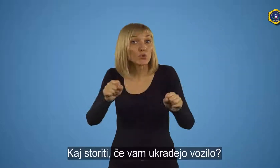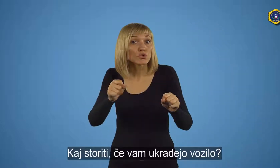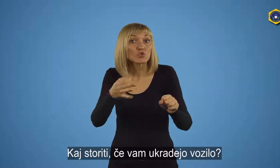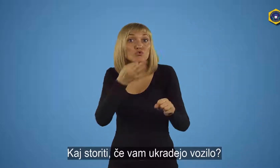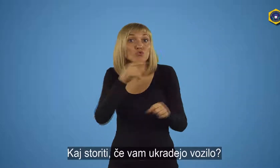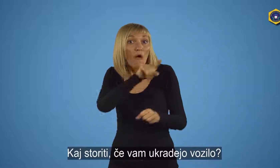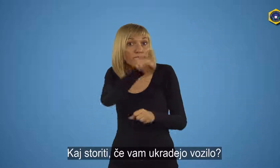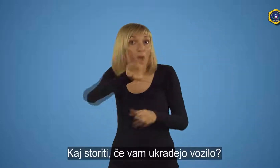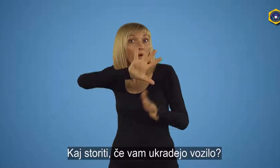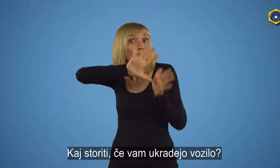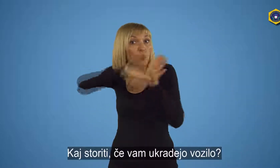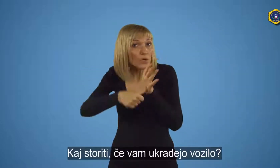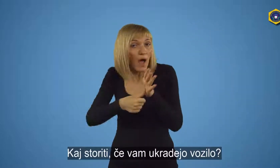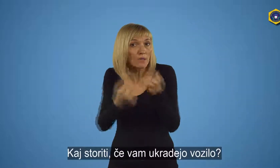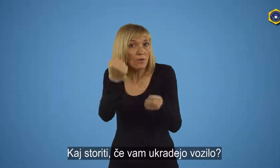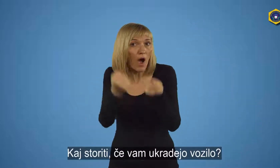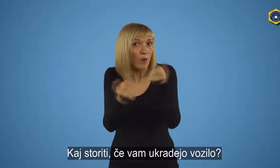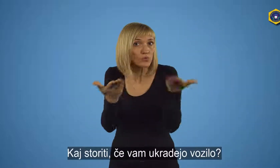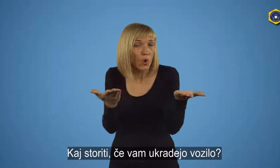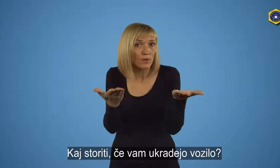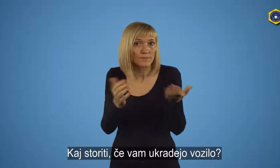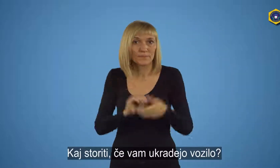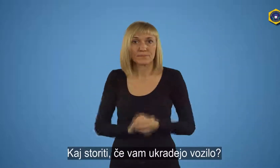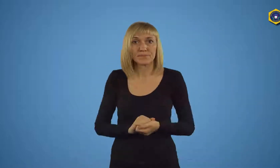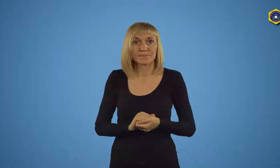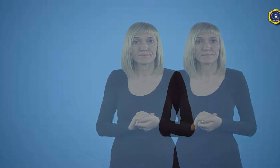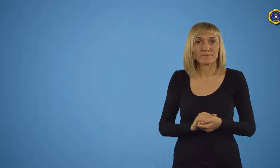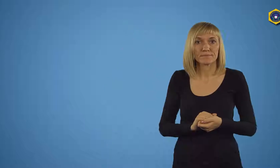Kaj storiti, če vam ukradejo vozilo?